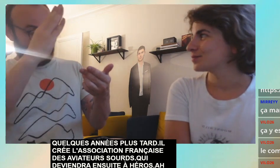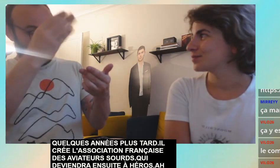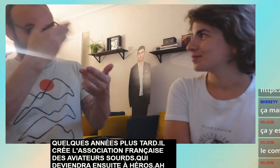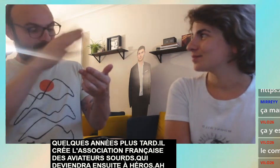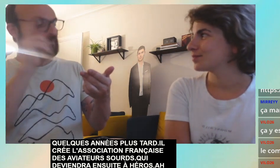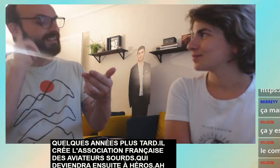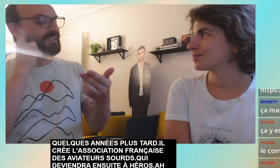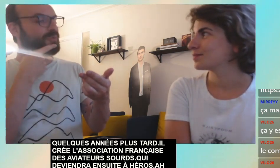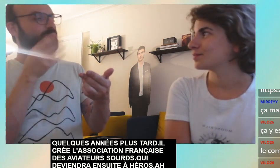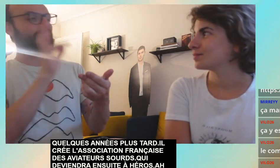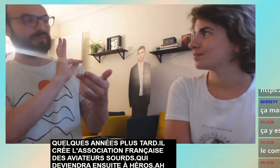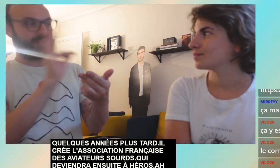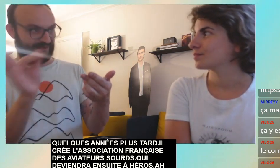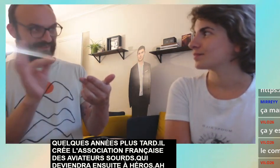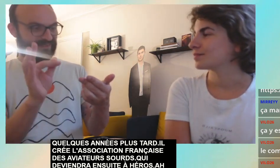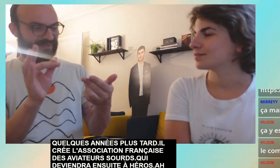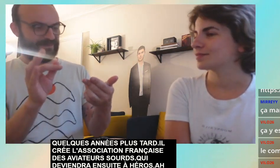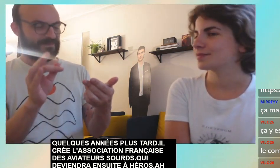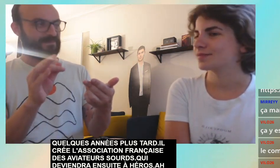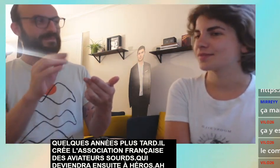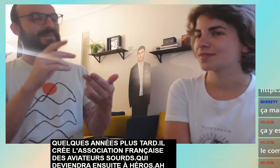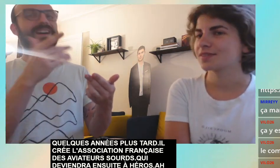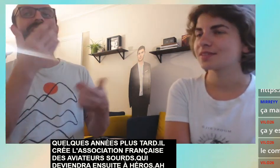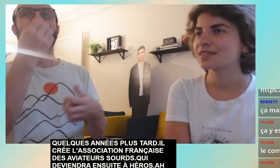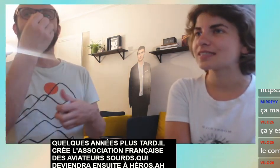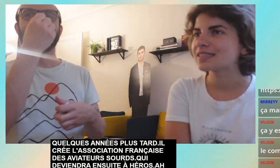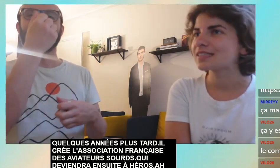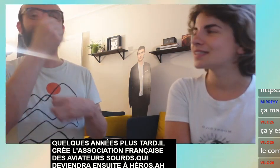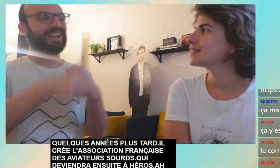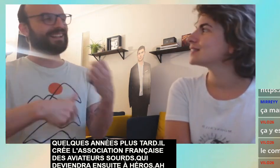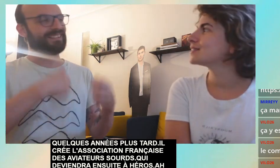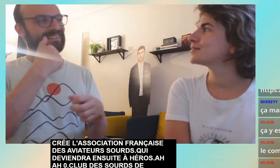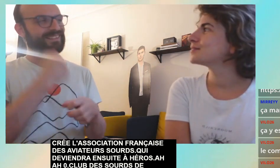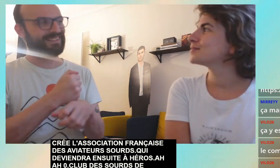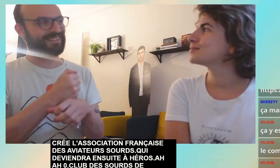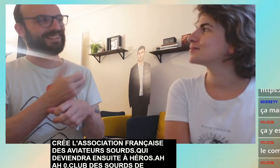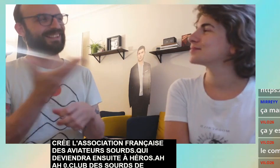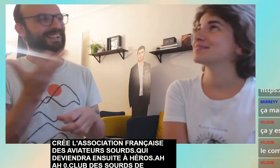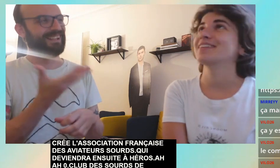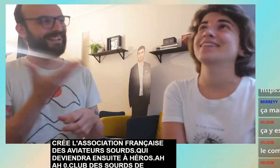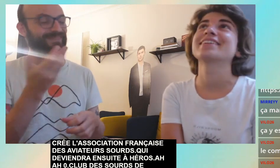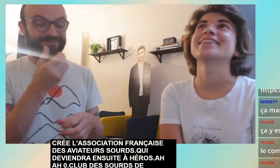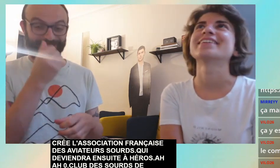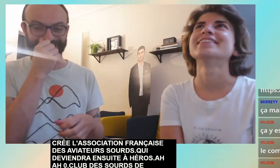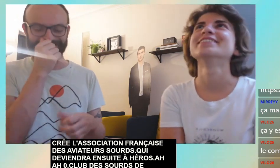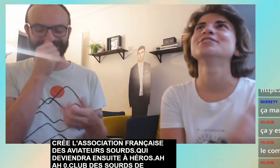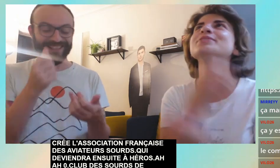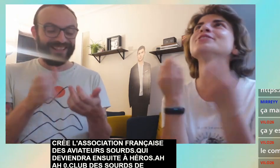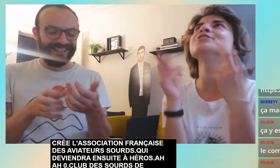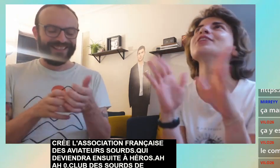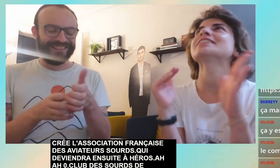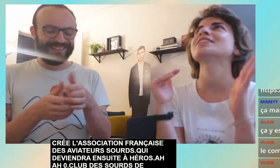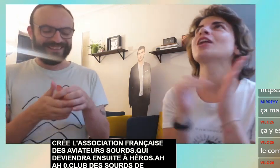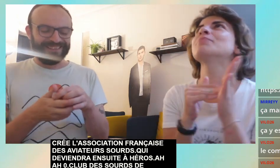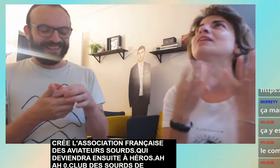Club des sourds de France. Quelle année? Ah, je suis sûre que t'es dans les